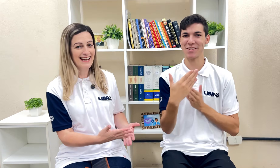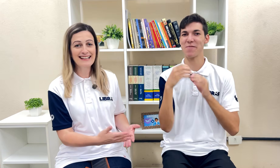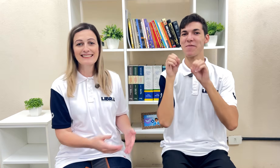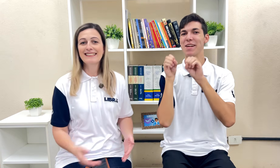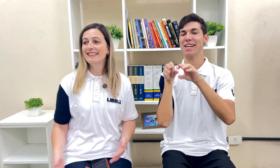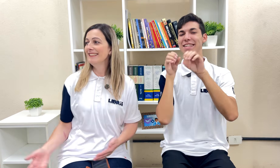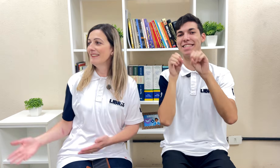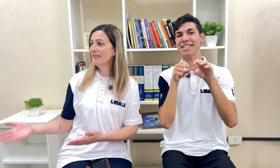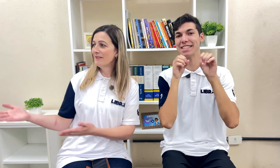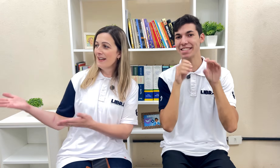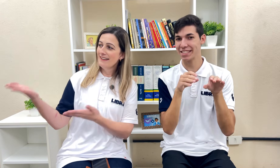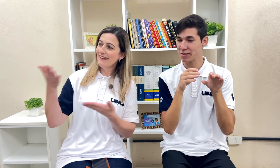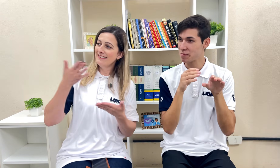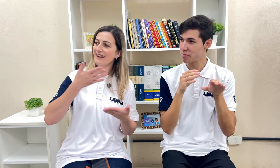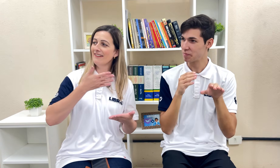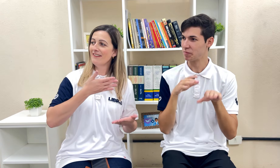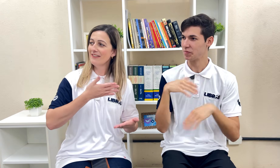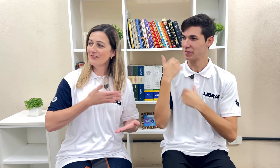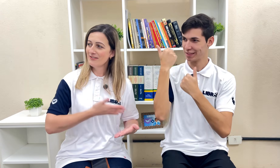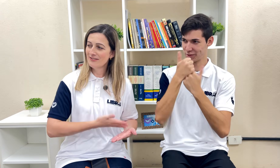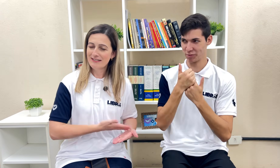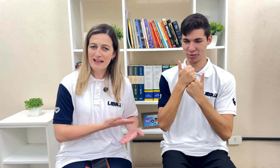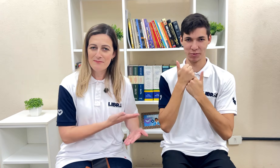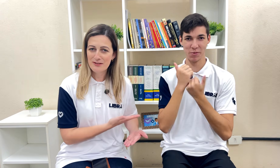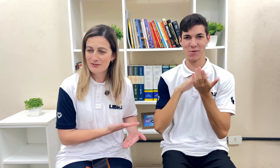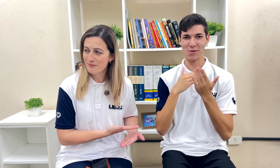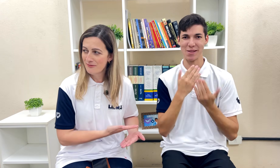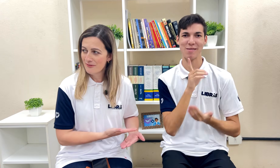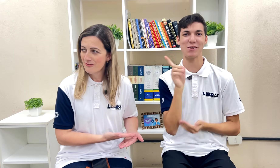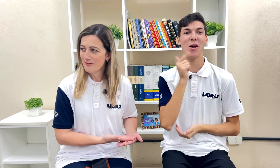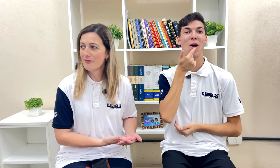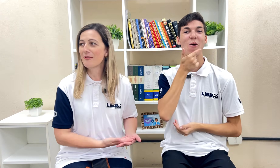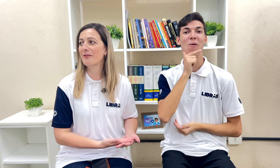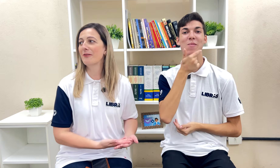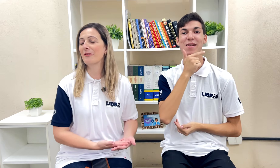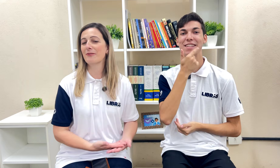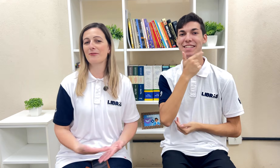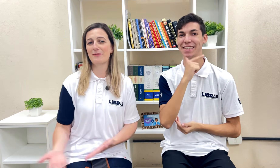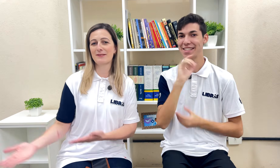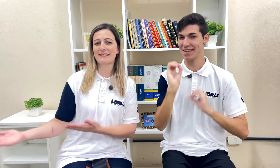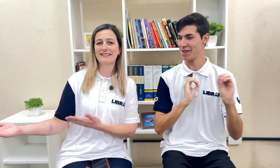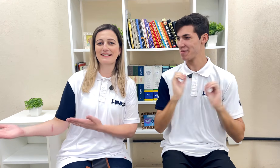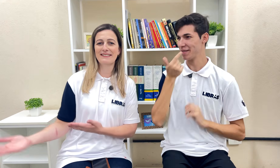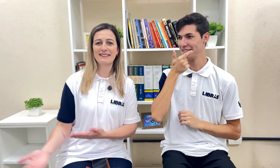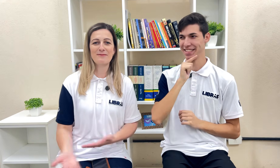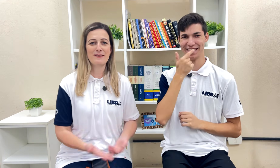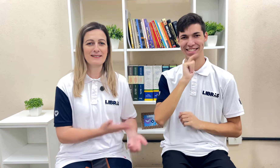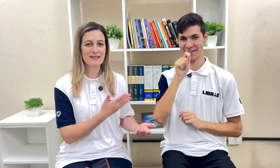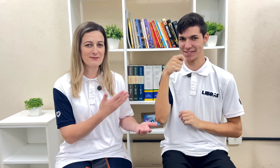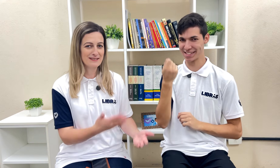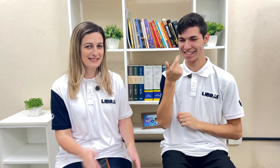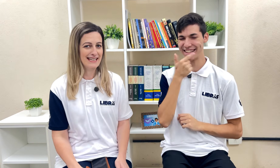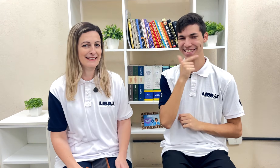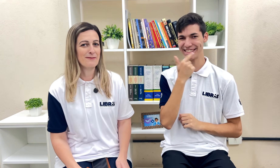ensinar e vai entrar agora o nosso intérprete, o Obreiro Santana, aqui para traduzir ele, tá